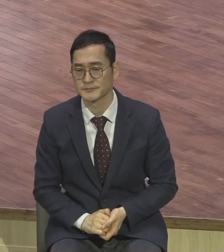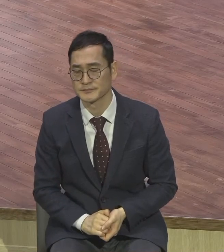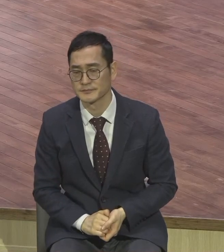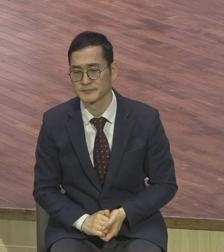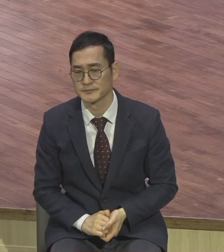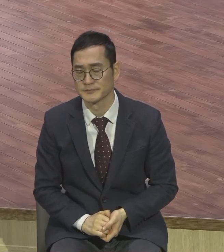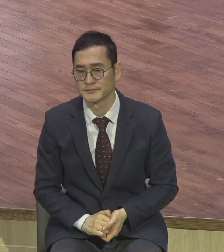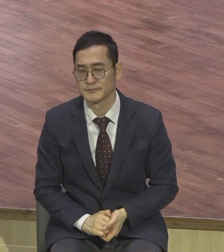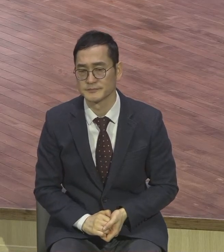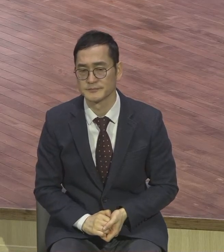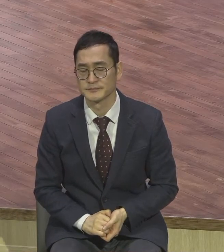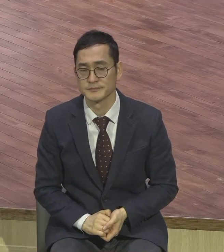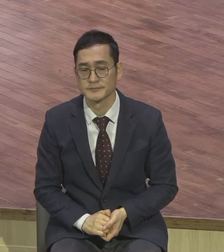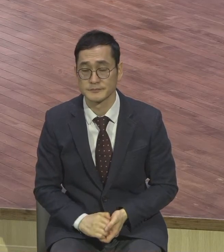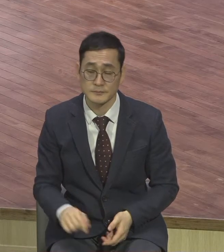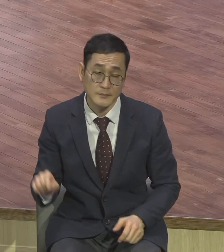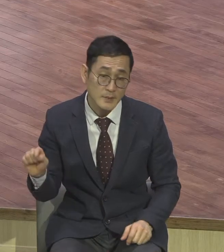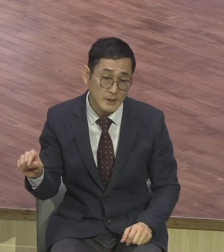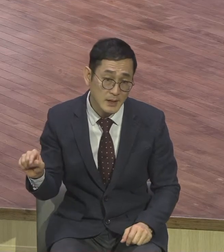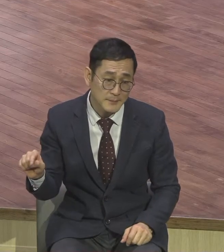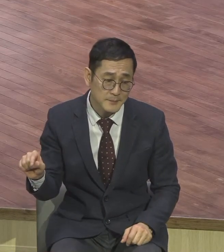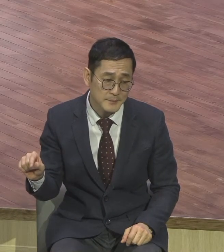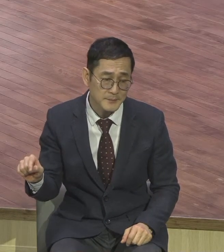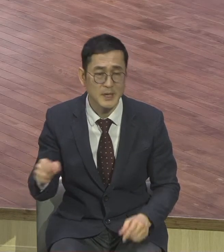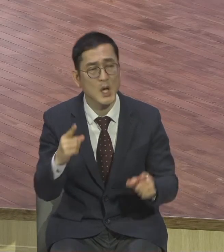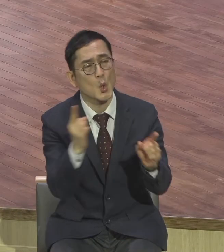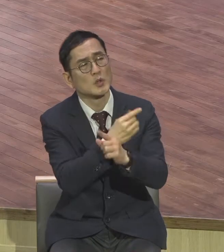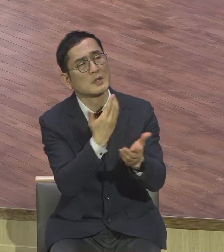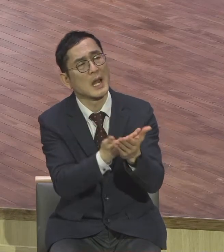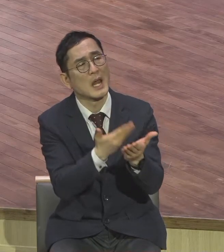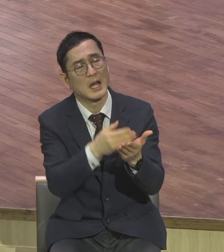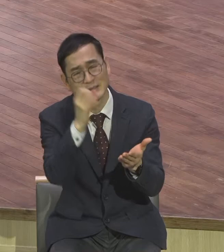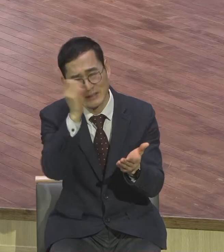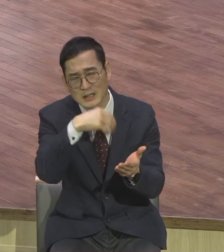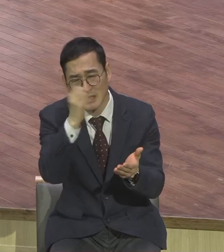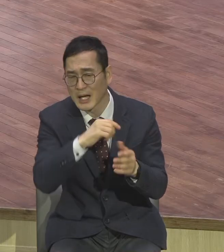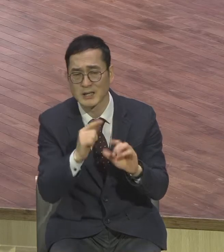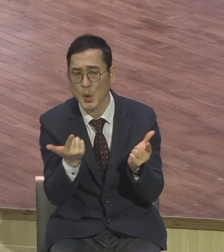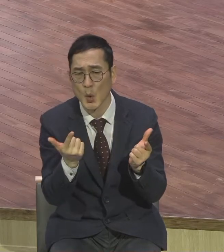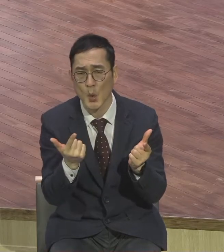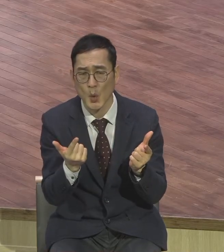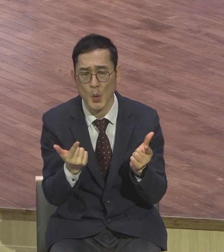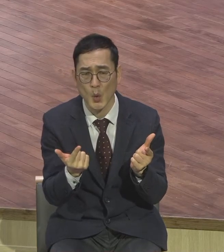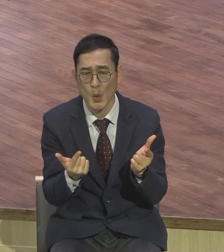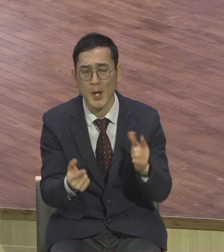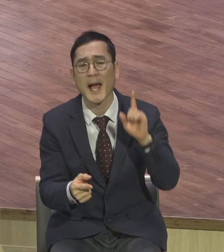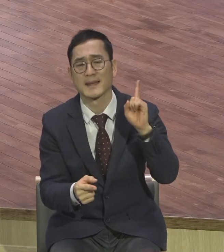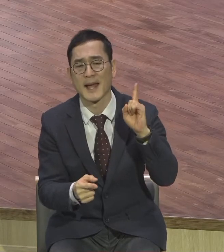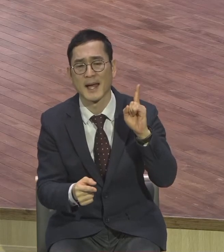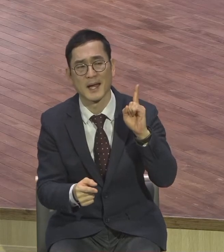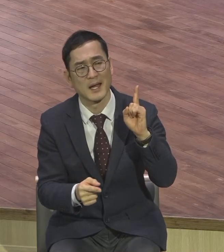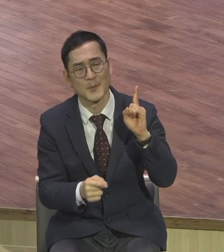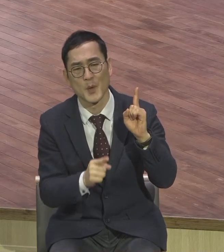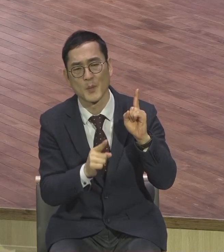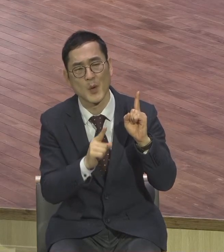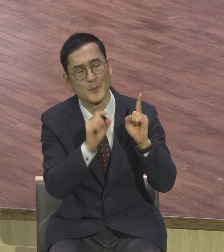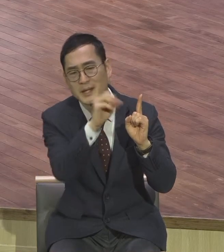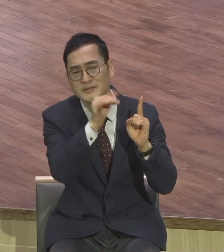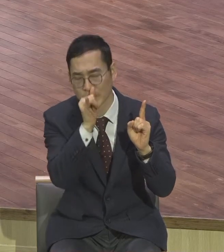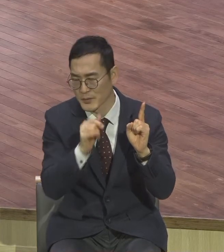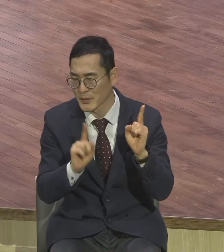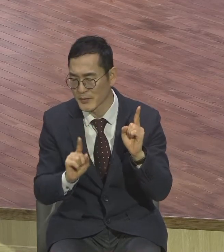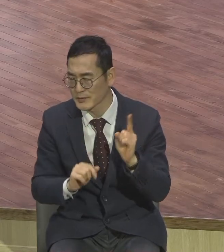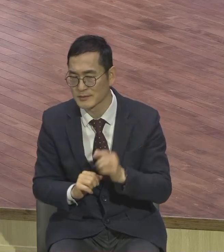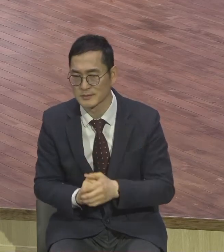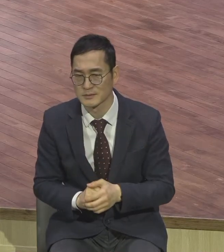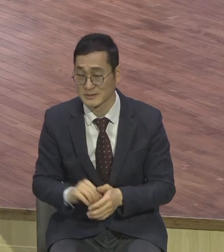그런데 이 사람이 그냥 고쳐달라고 하는 것이 아니라 말하면서 한 가지 사실을 말해요. 내가